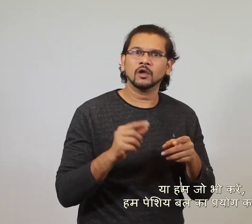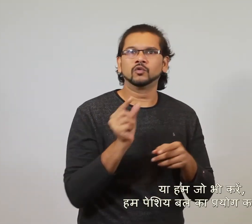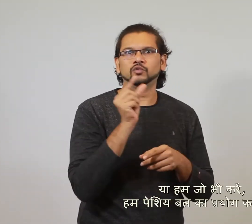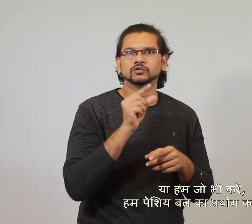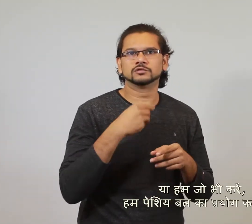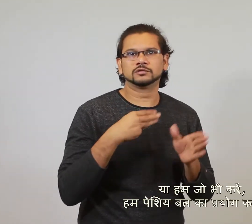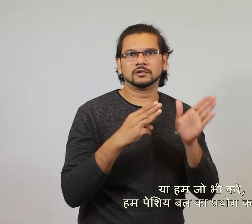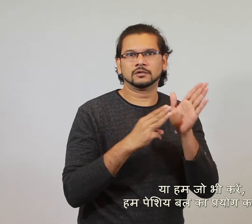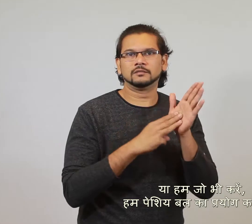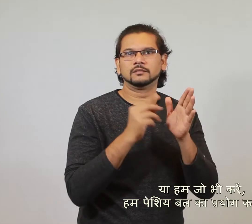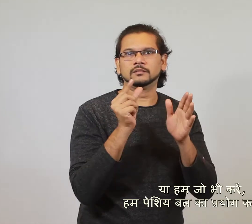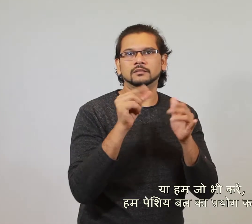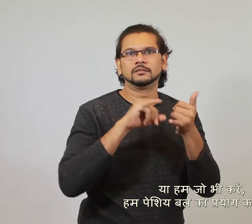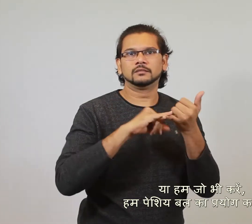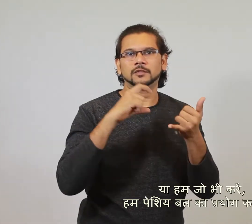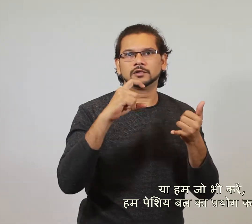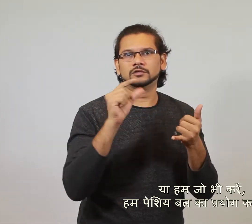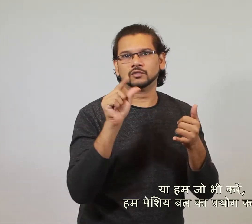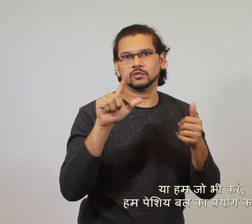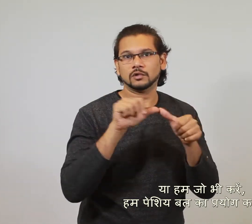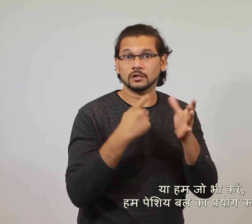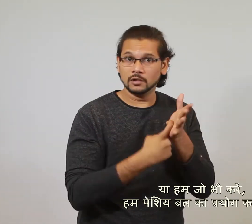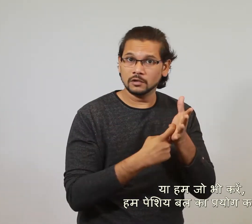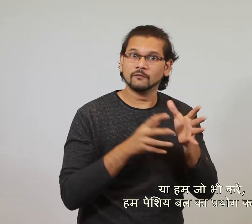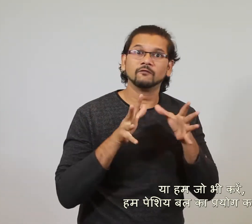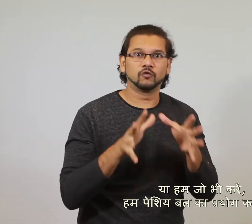या हम जू भी करें हम पेशिय बल का प्रयोग करते हैं